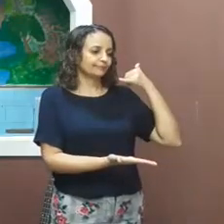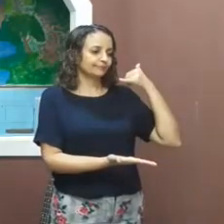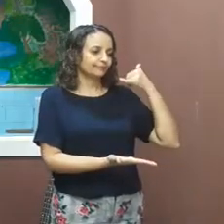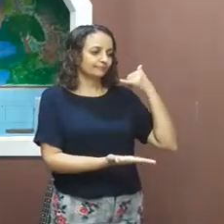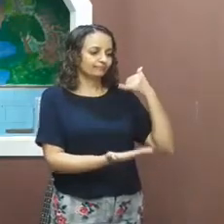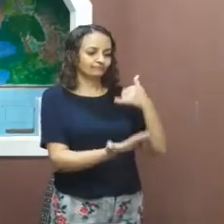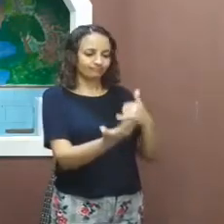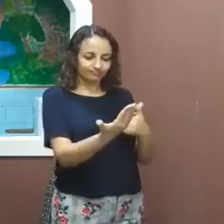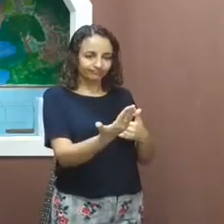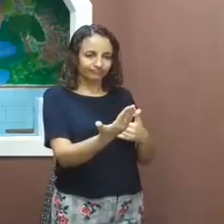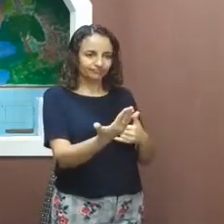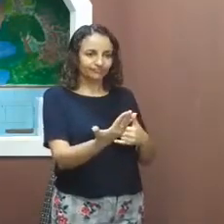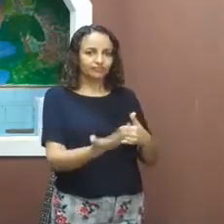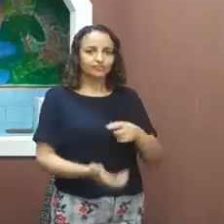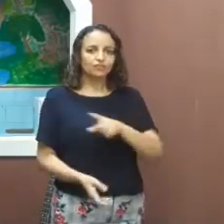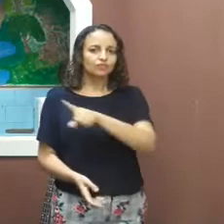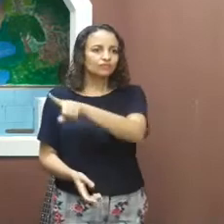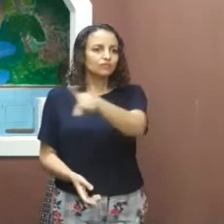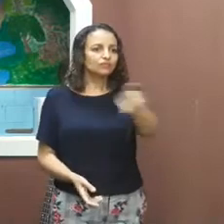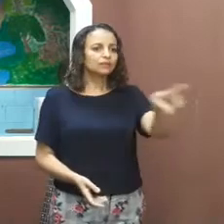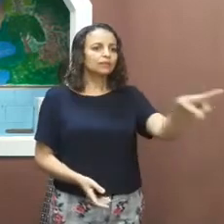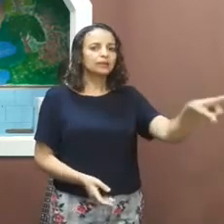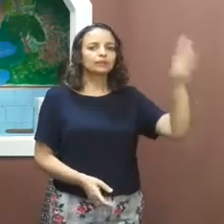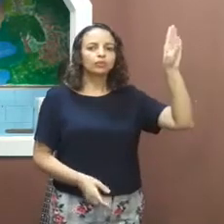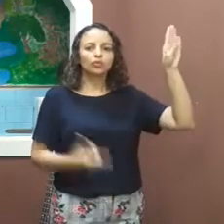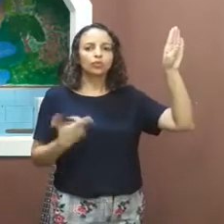Quem da igreja aqui não tem seu celular aí?